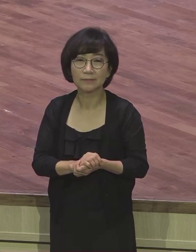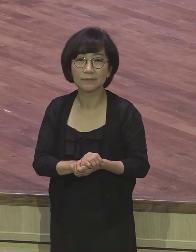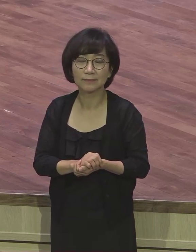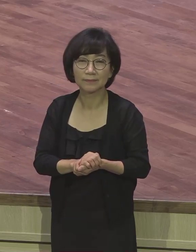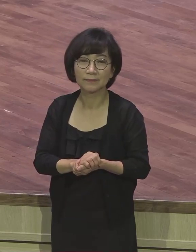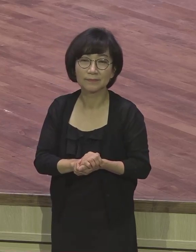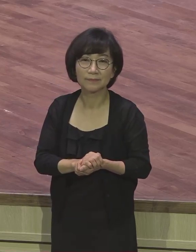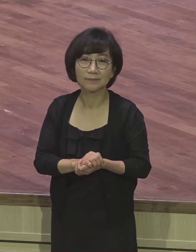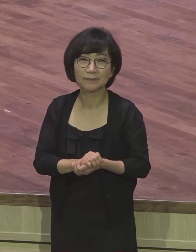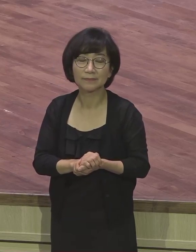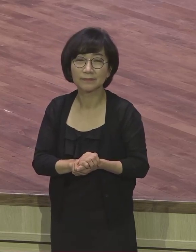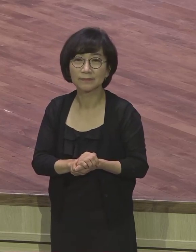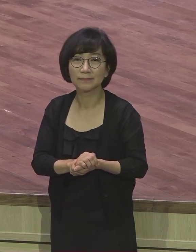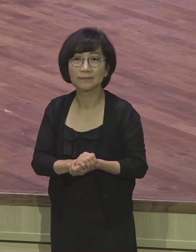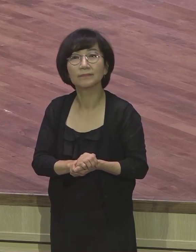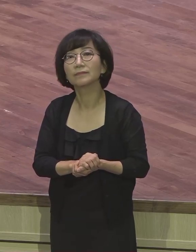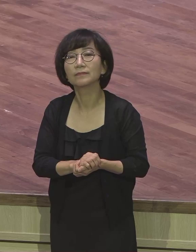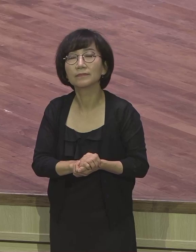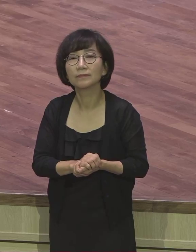그러니까,